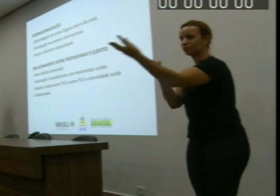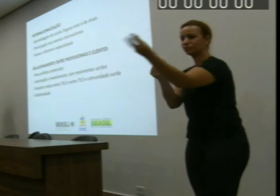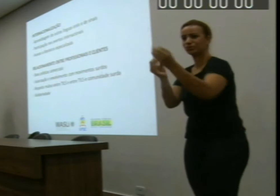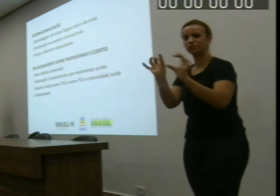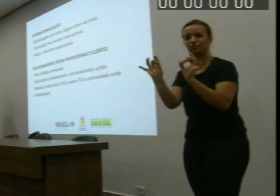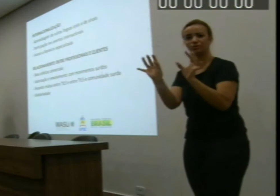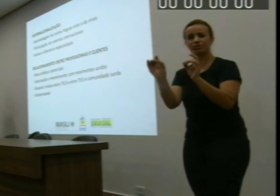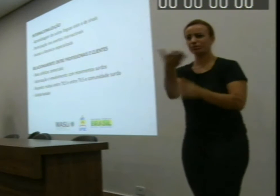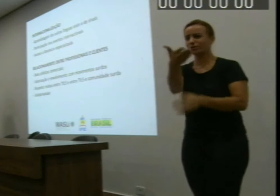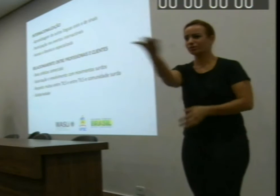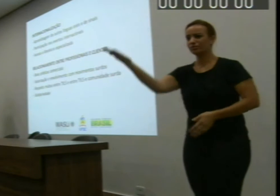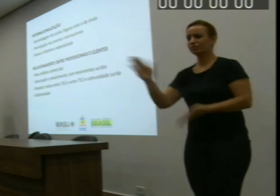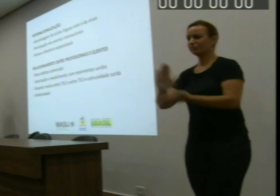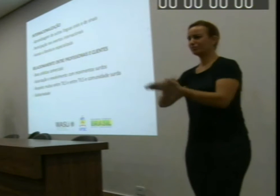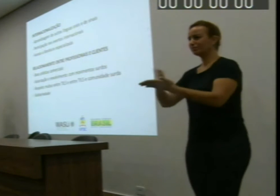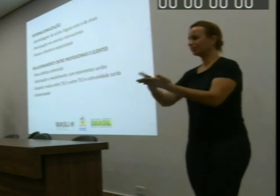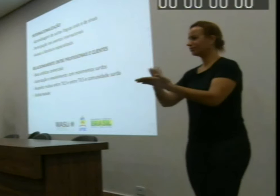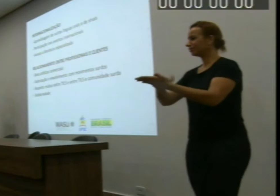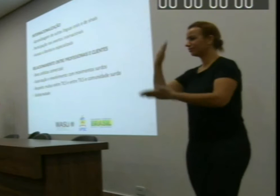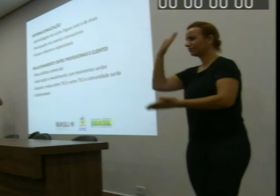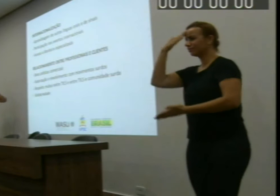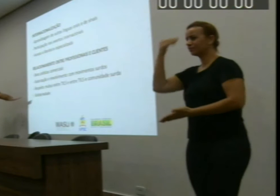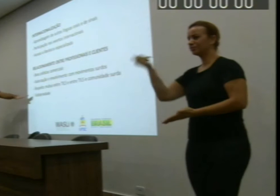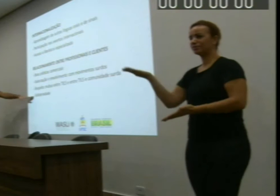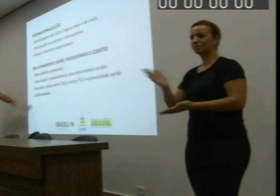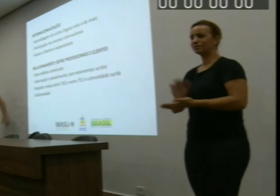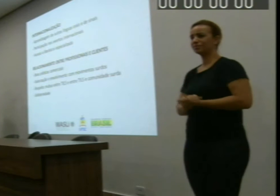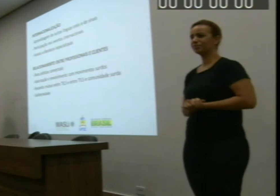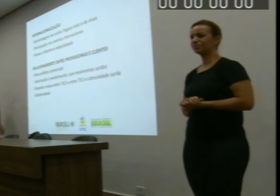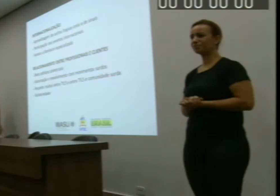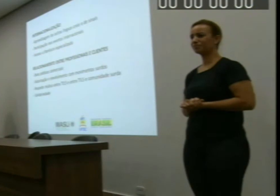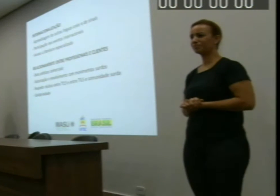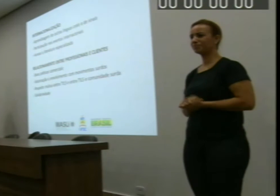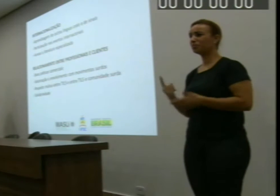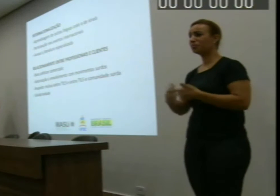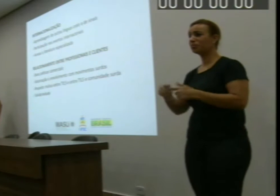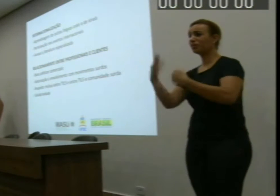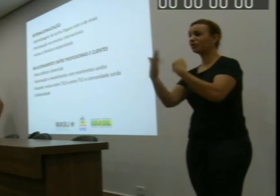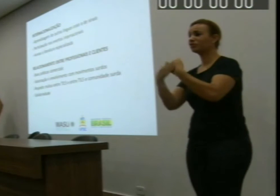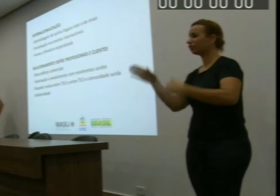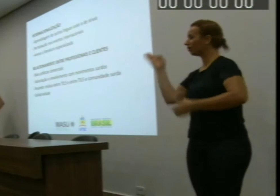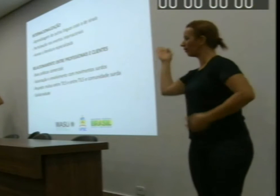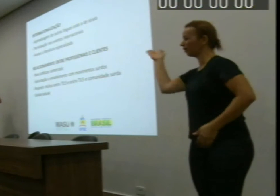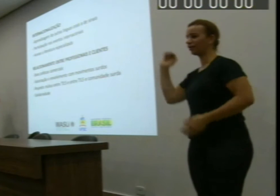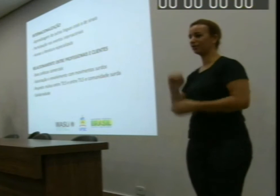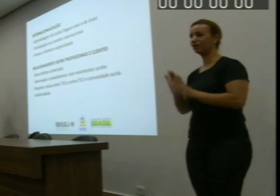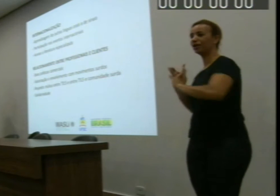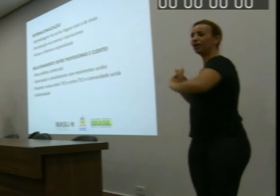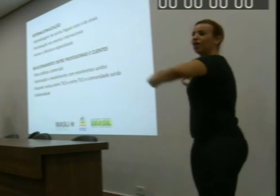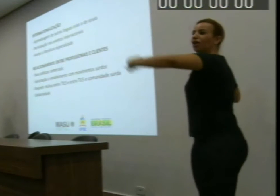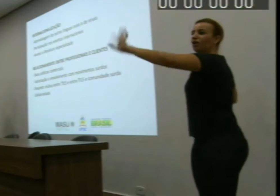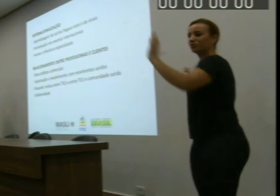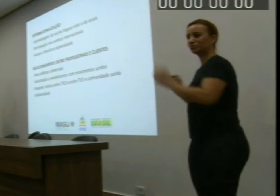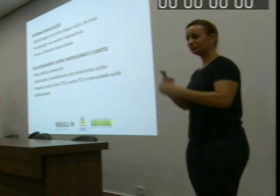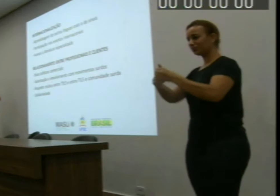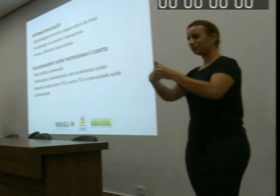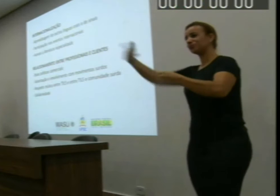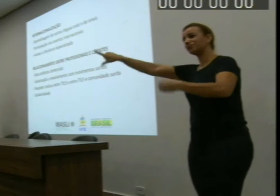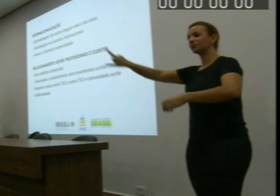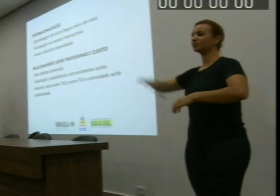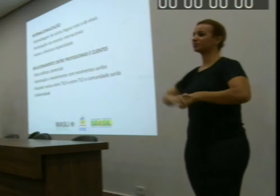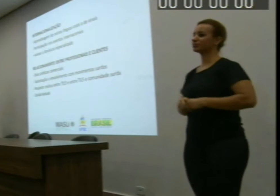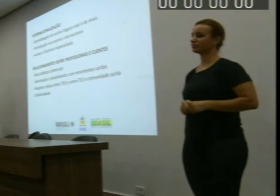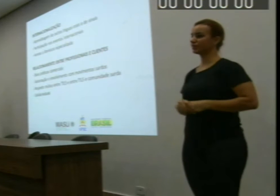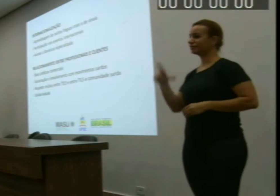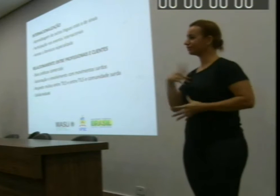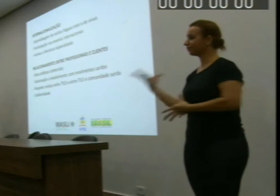capacitada aqui certo então a gente pode pensar também solidariamente com os nossos colegas de outros países e com a nossa comunidade